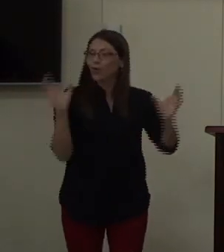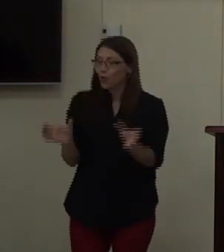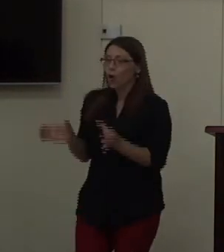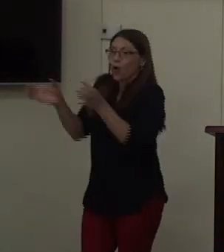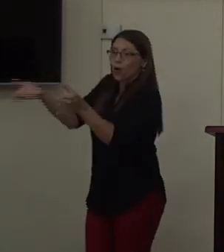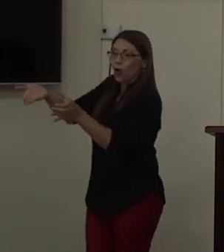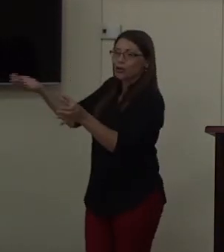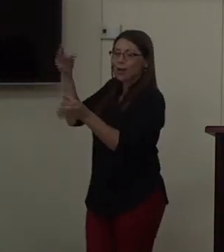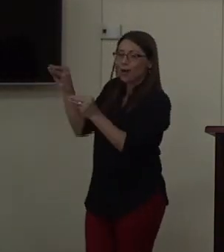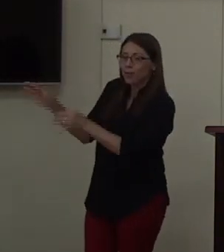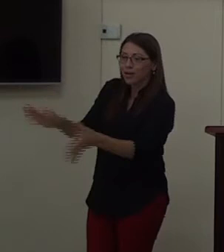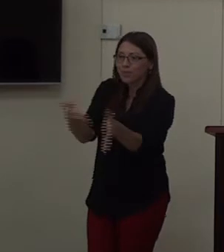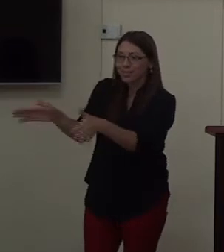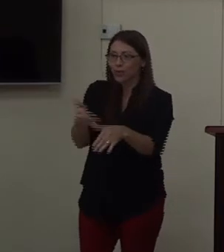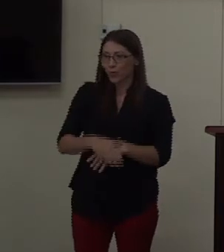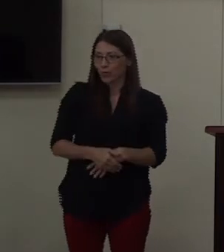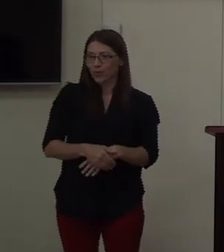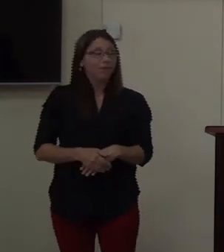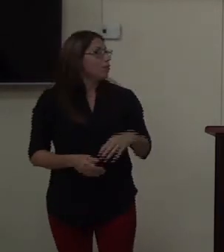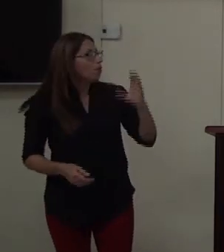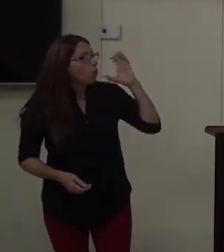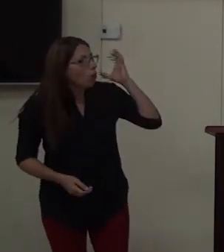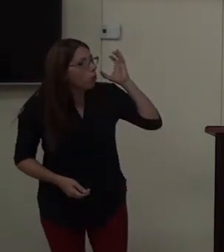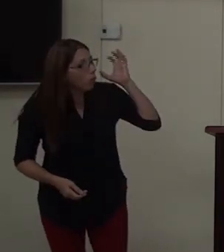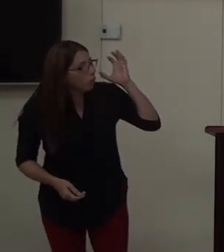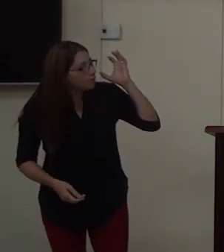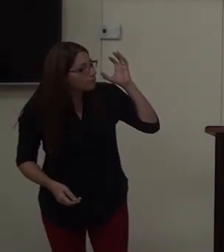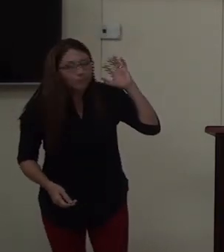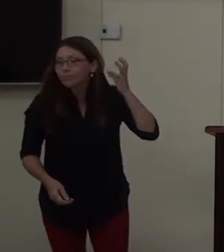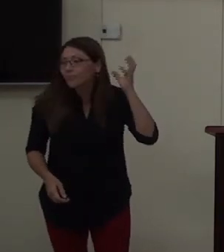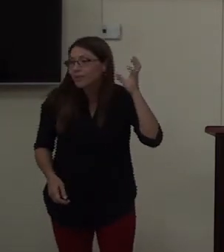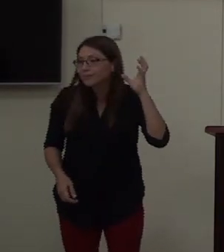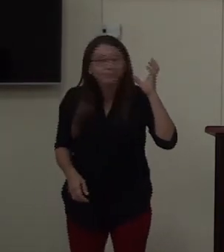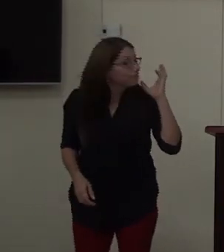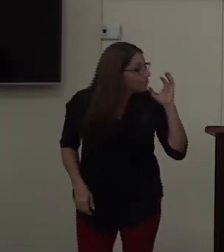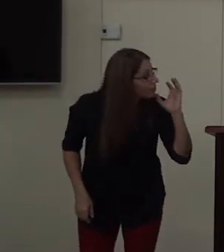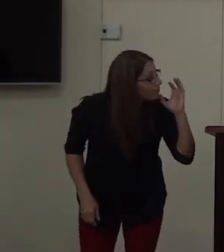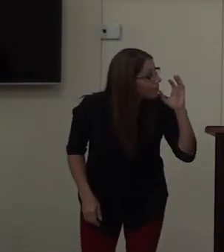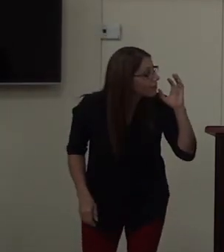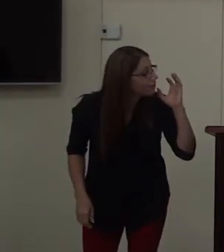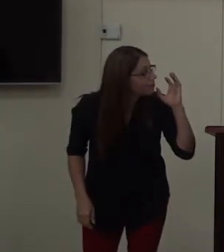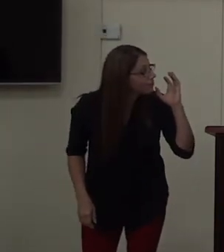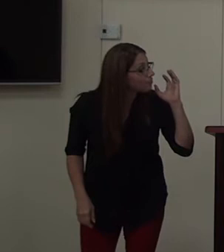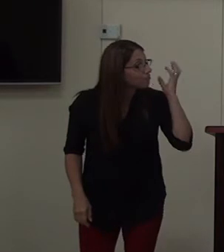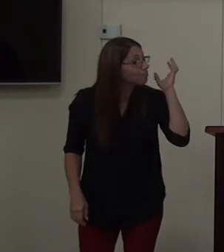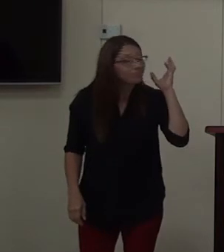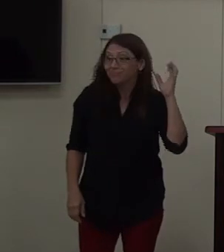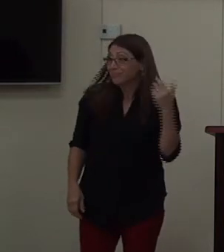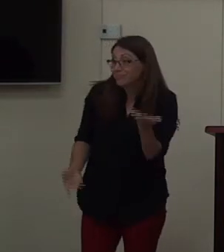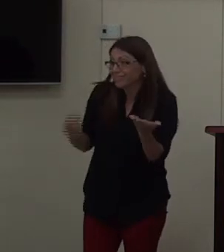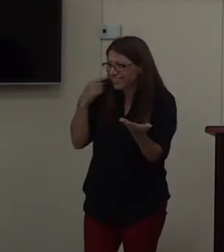Aparato de radio, esto es un poco extraño, ¿verdad? Voz de la cabeza de la persona.